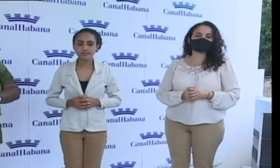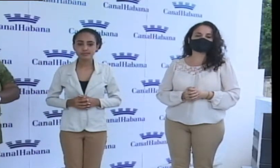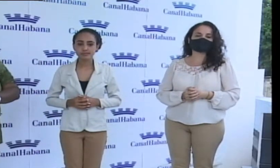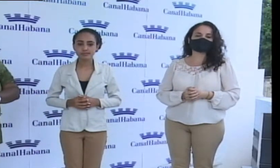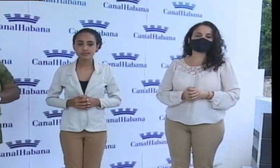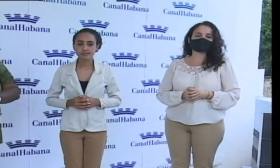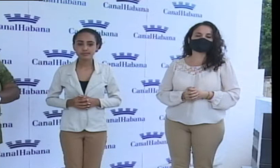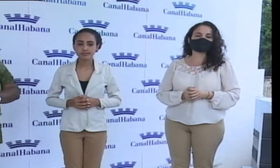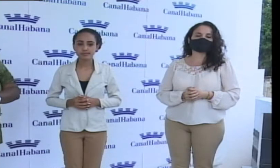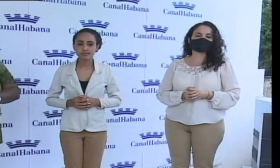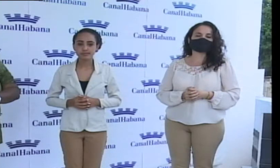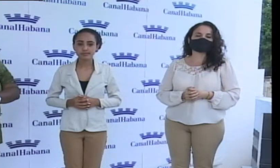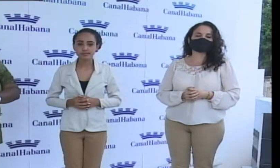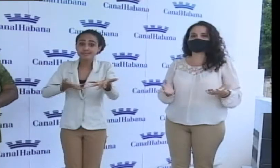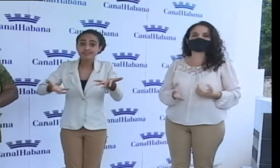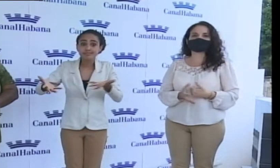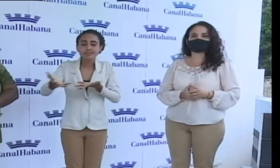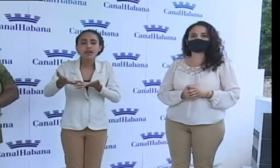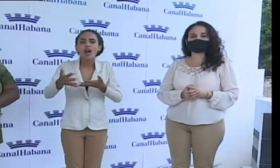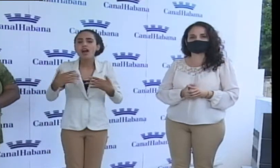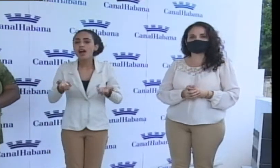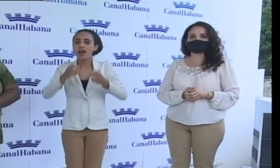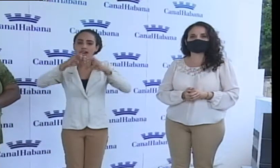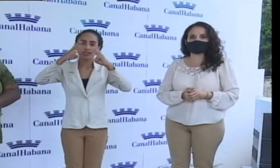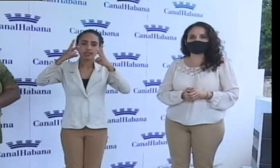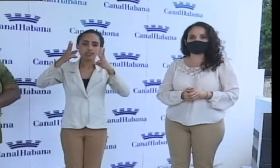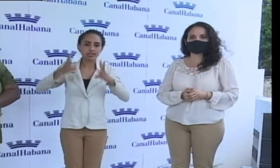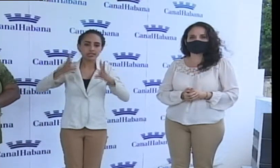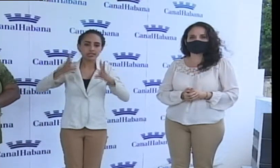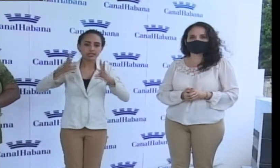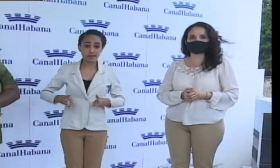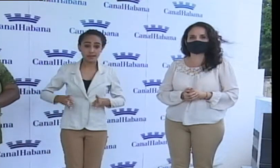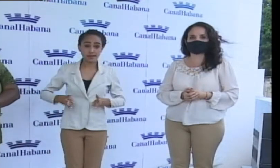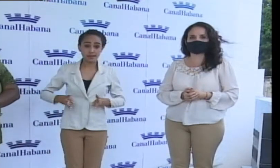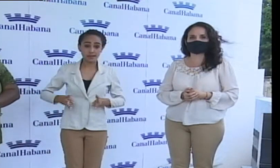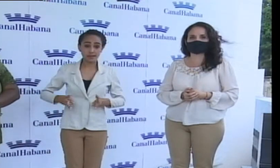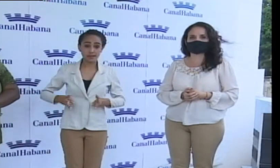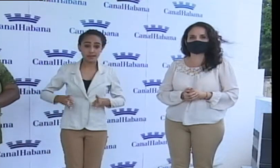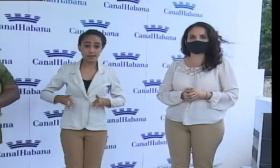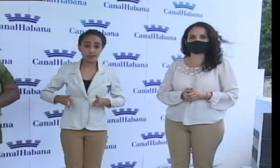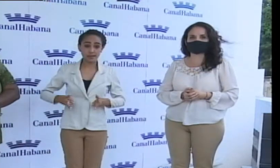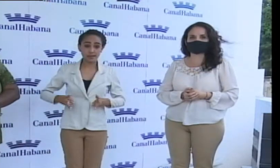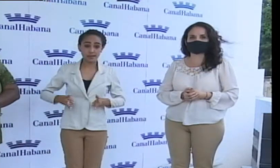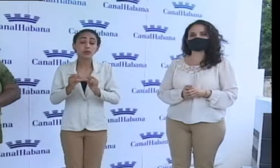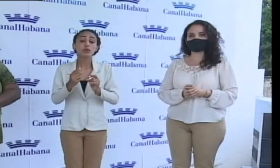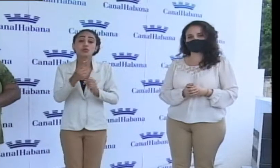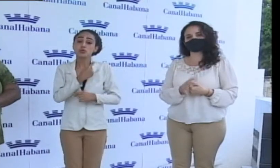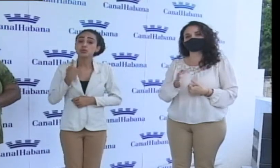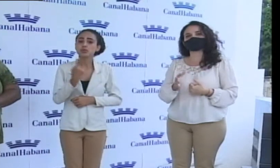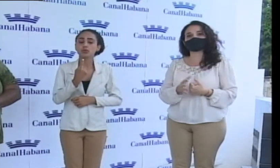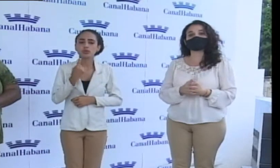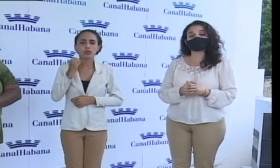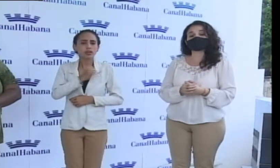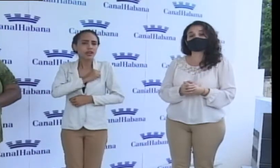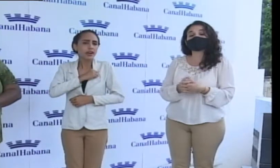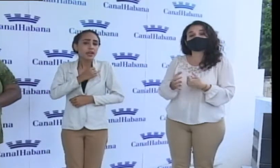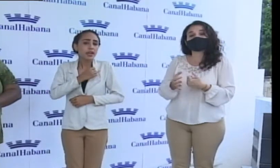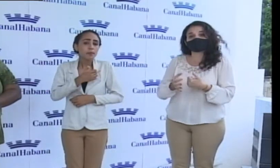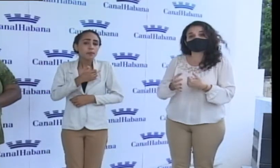vía virtual, por las diferentes redes sociales. Y sobre todo, pretendemos hacer o socializar los principales